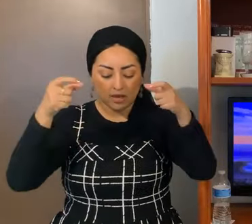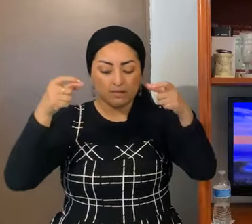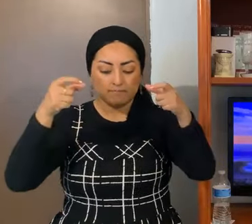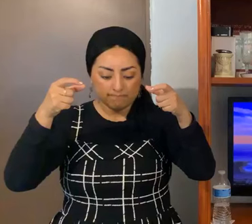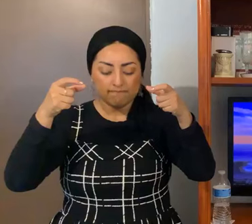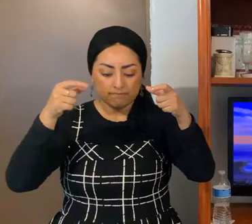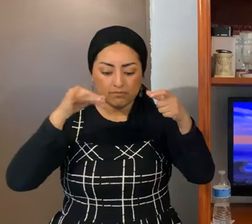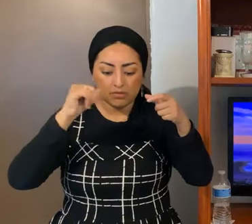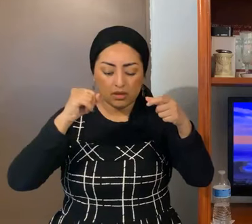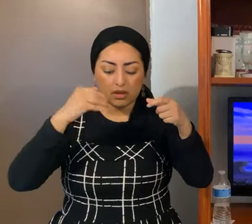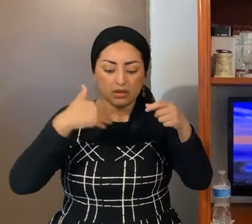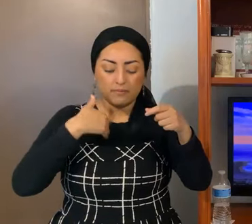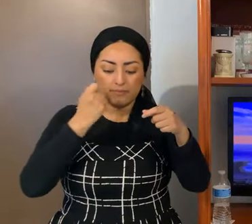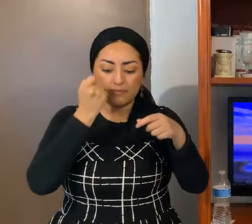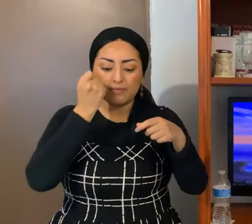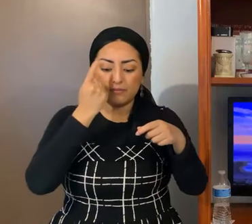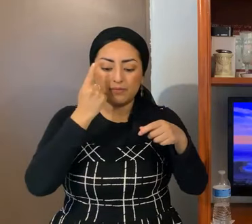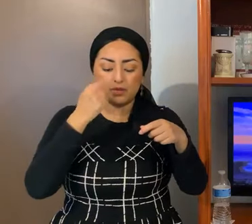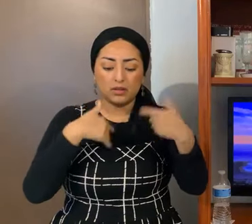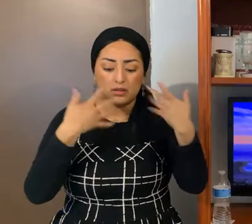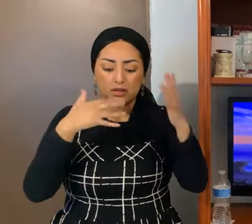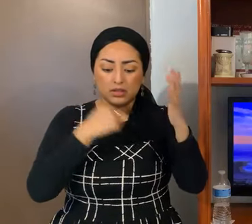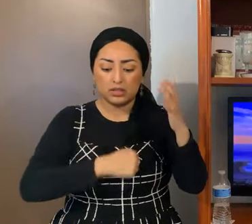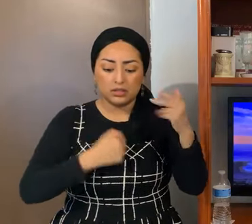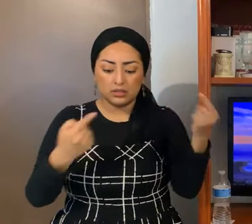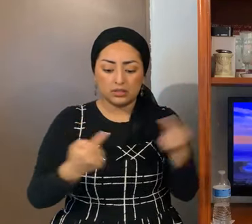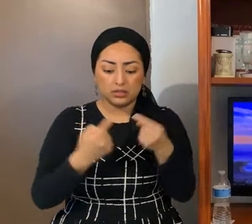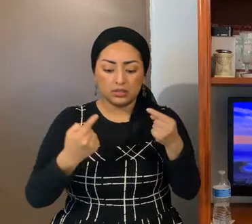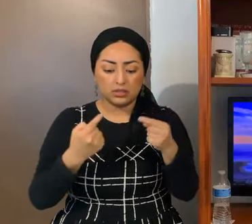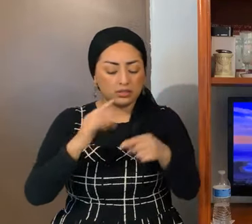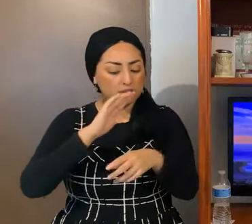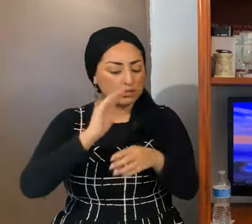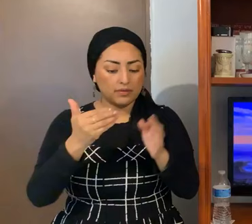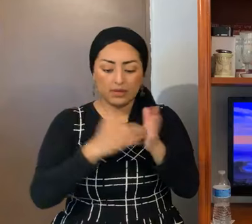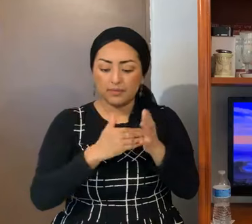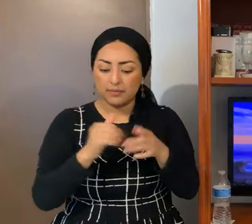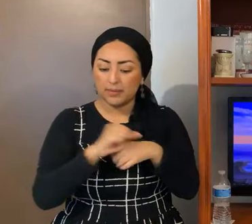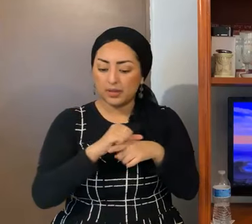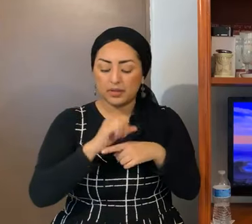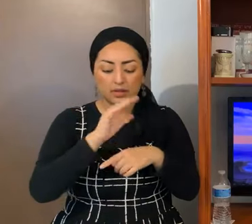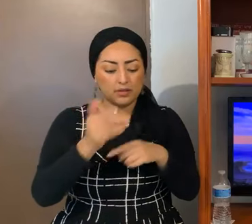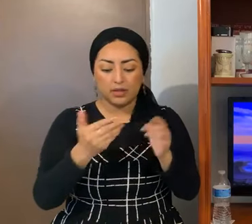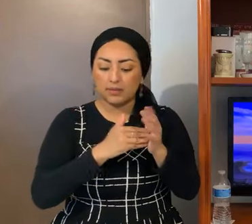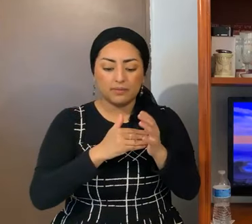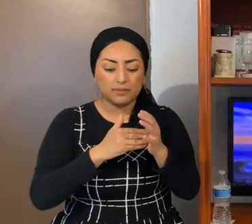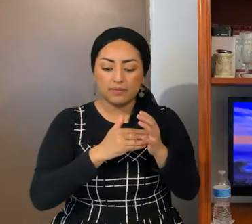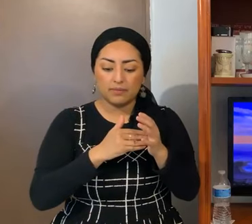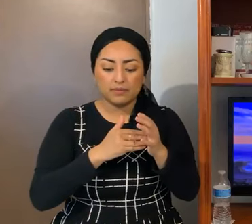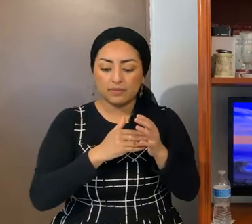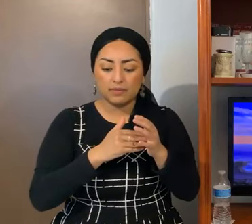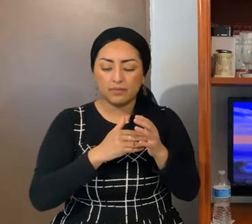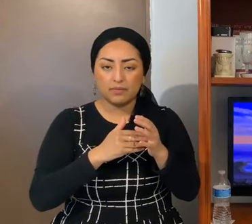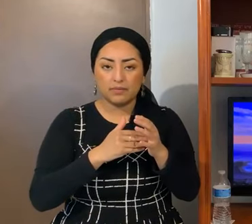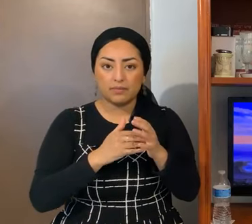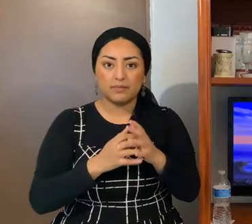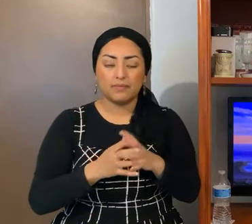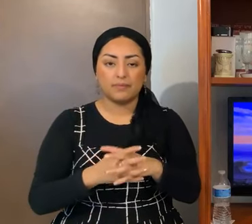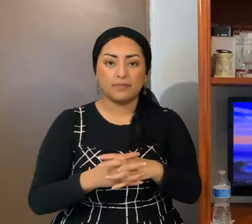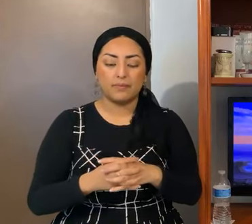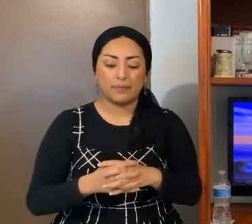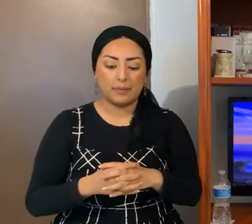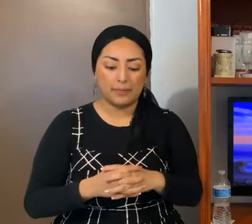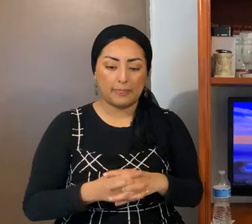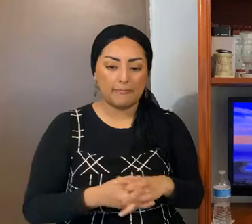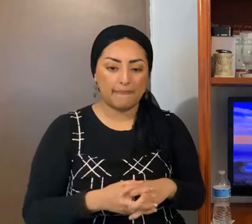me he esforzado, me he arrepentido de mis pecados y no los volveré a cometer jamás. Y no los he cometido si es que tú eres